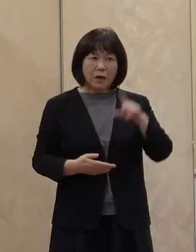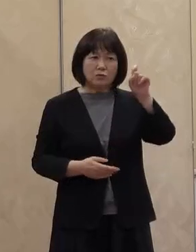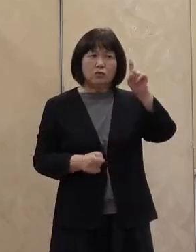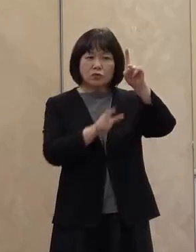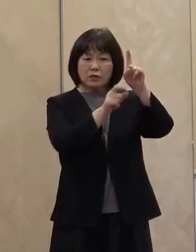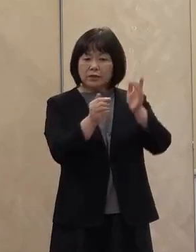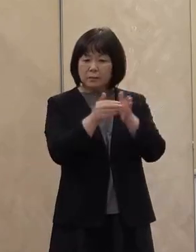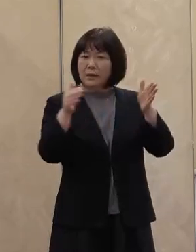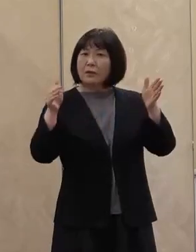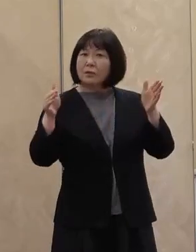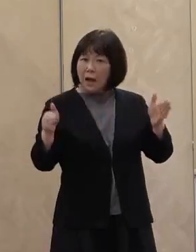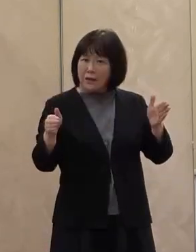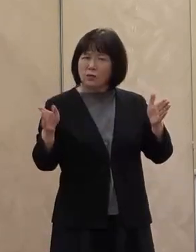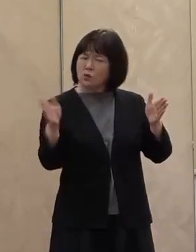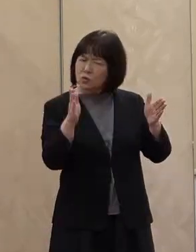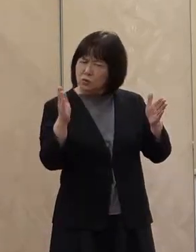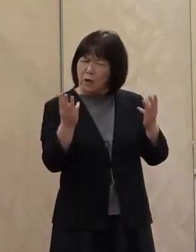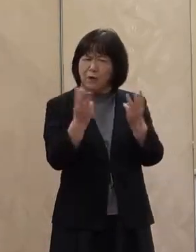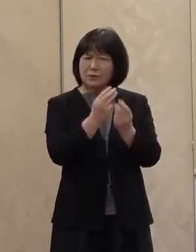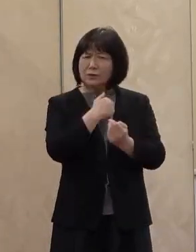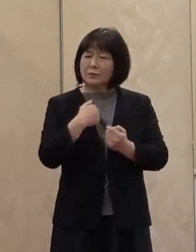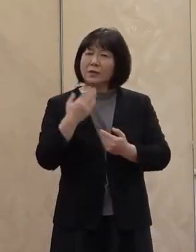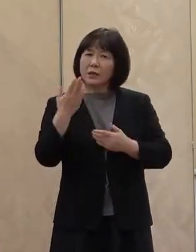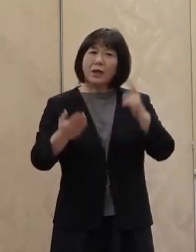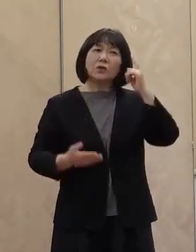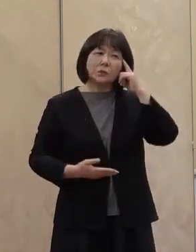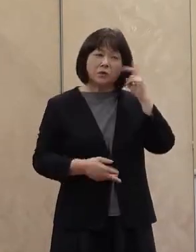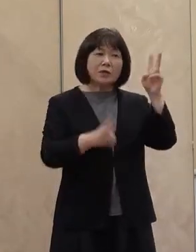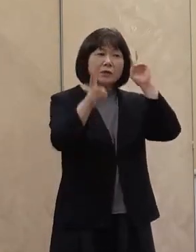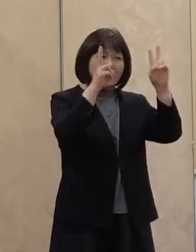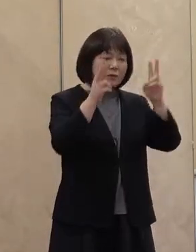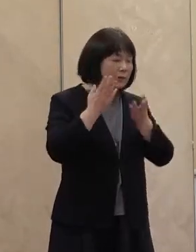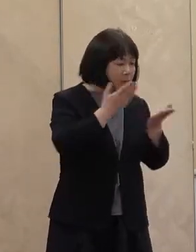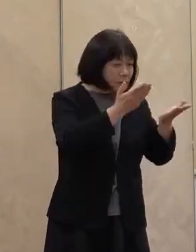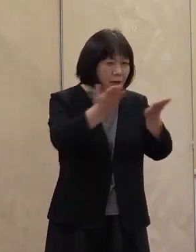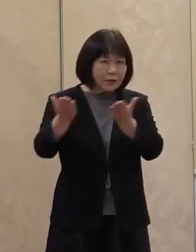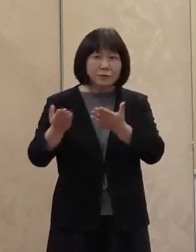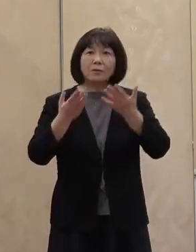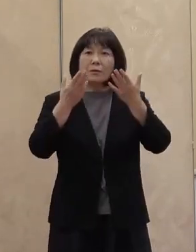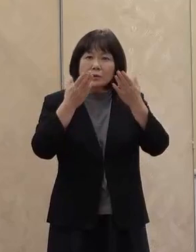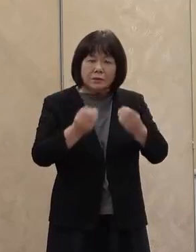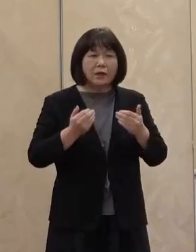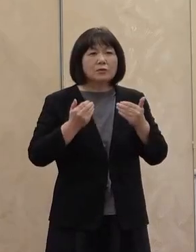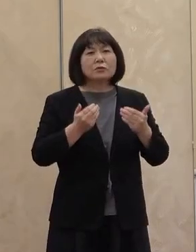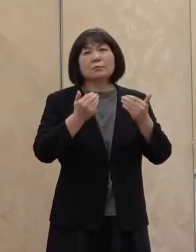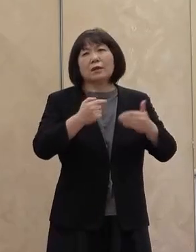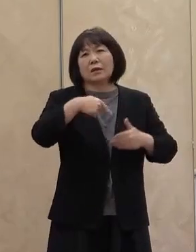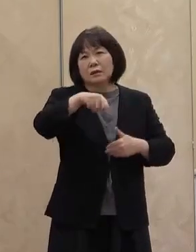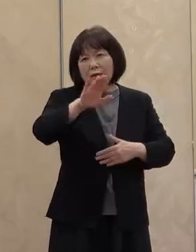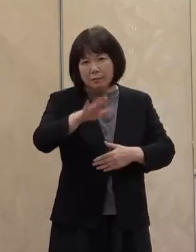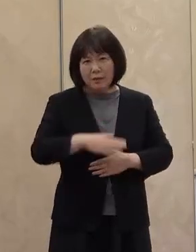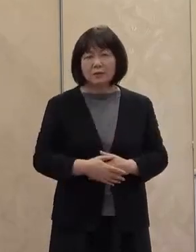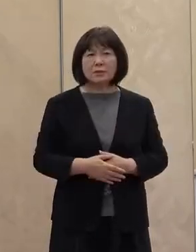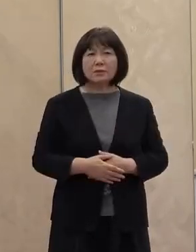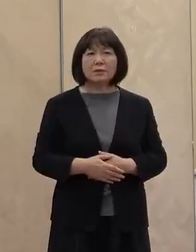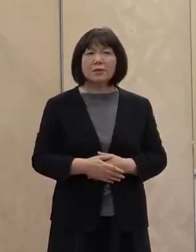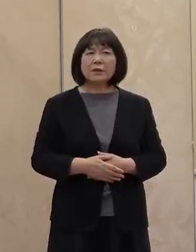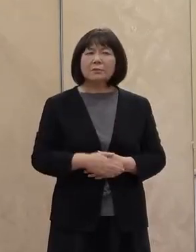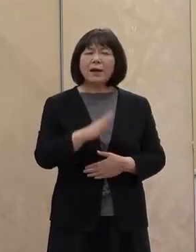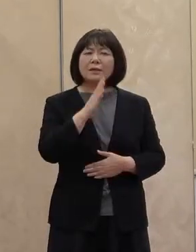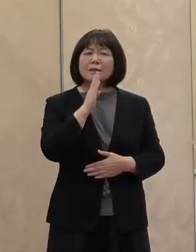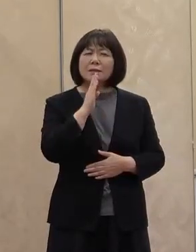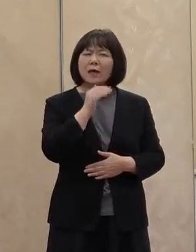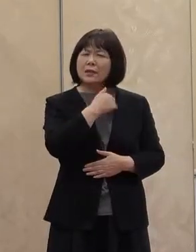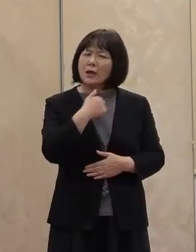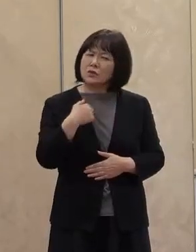から、それぐらい生み出せるんじゃないかと、まあ、この間事業者の皆さんとヒアリングをいろいろして進めていってますので、まあ、現実的な数